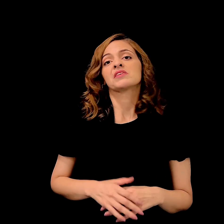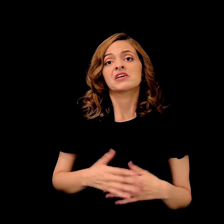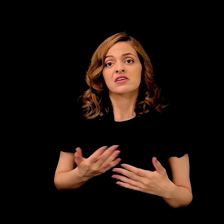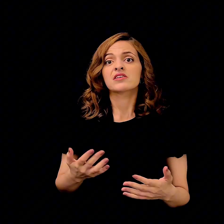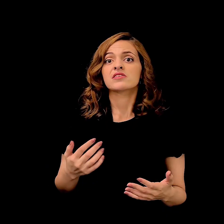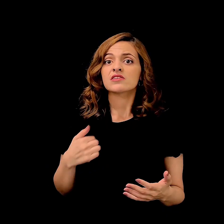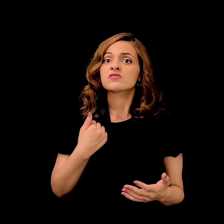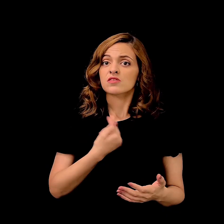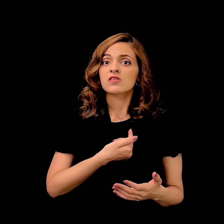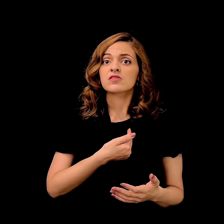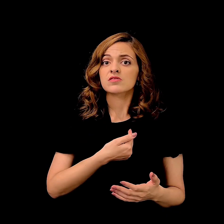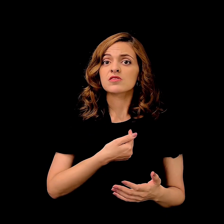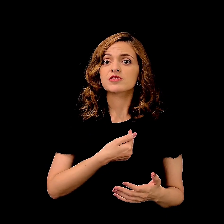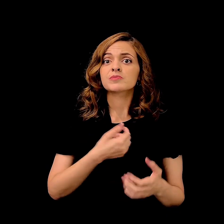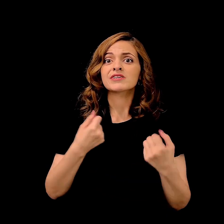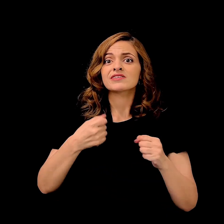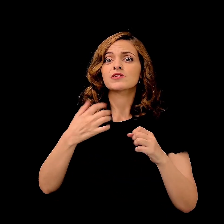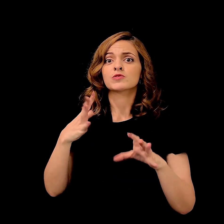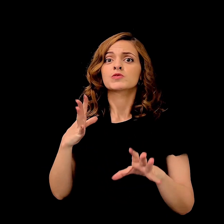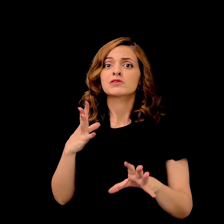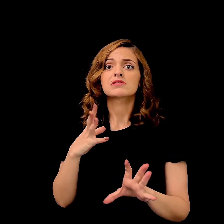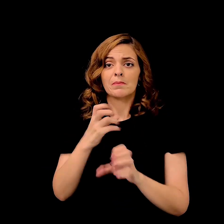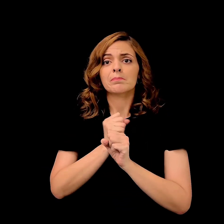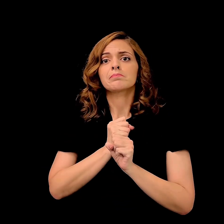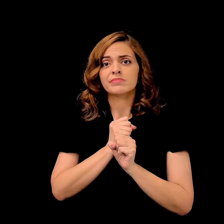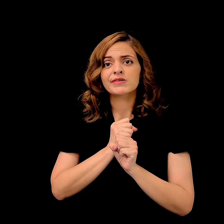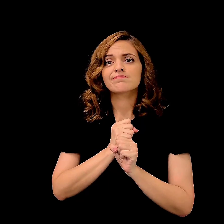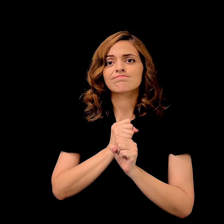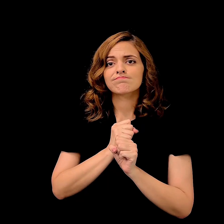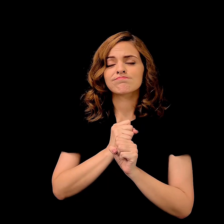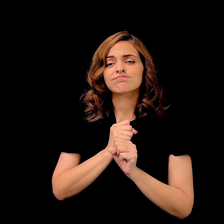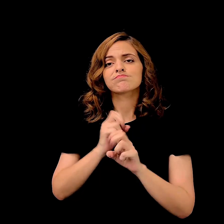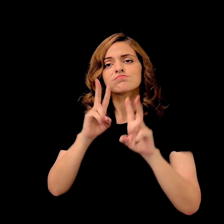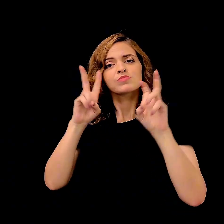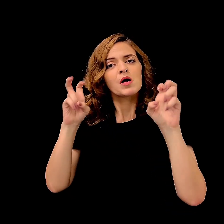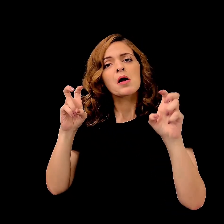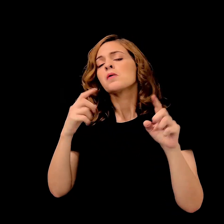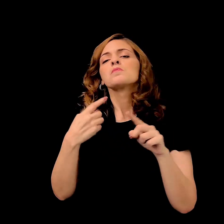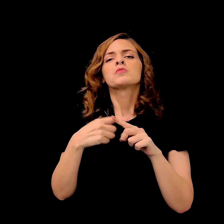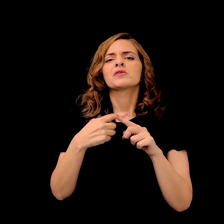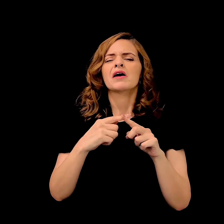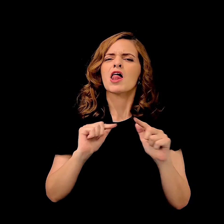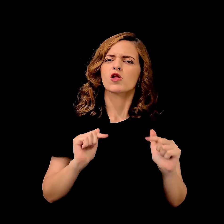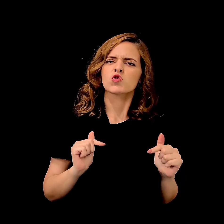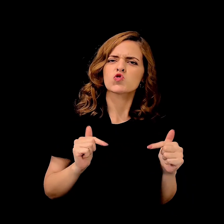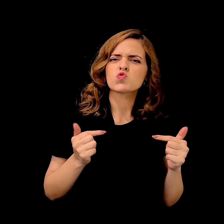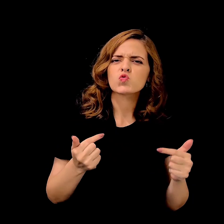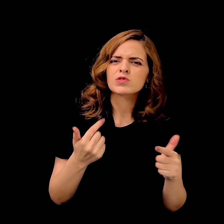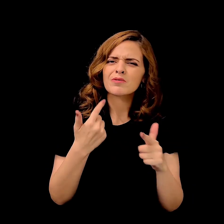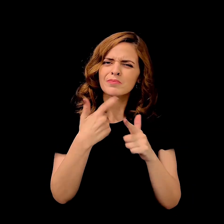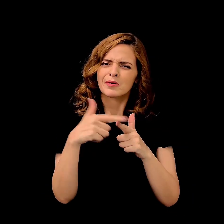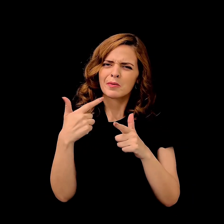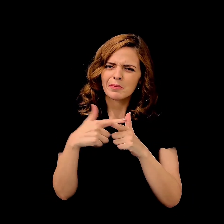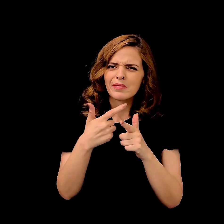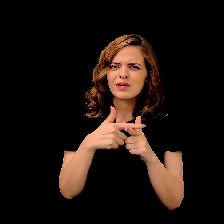que se apegar. Porque lutas, problemas,